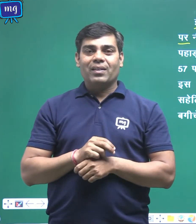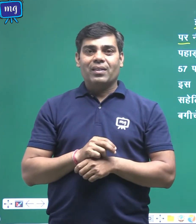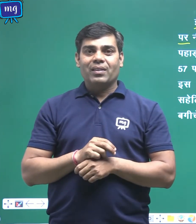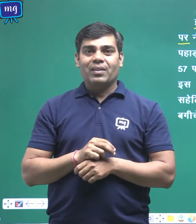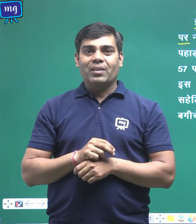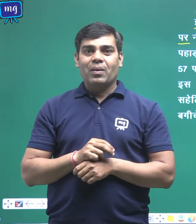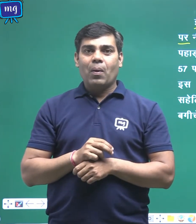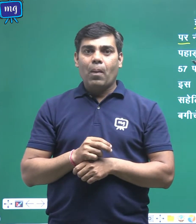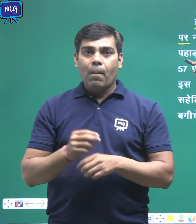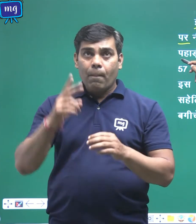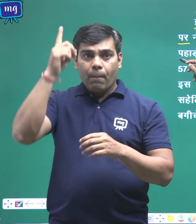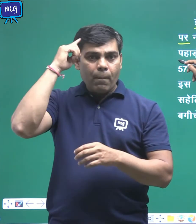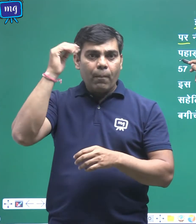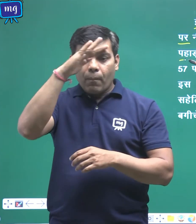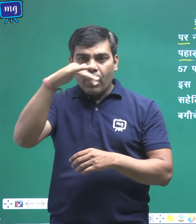पहाड़ी के पीछे